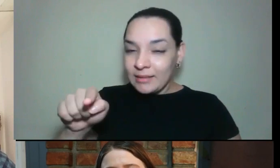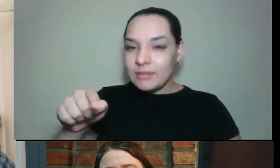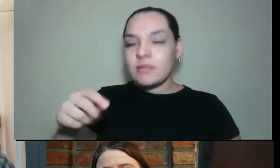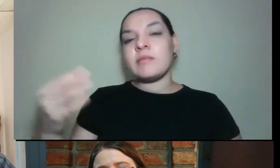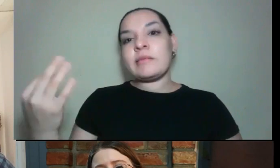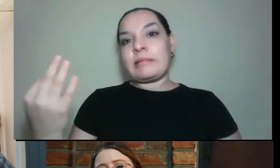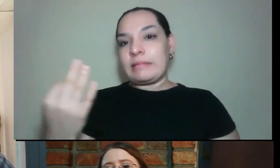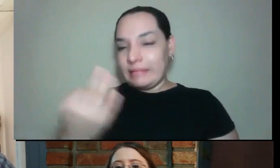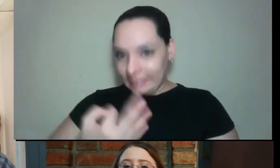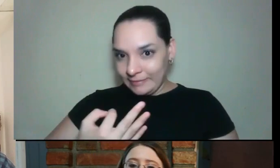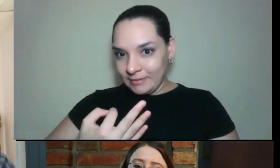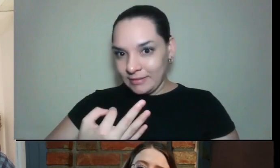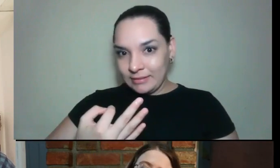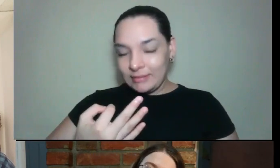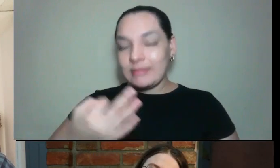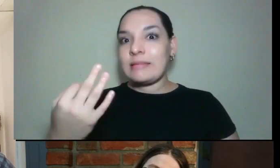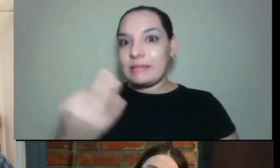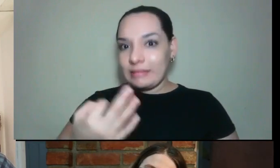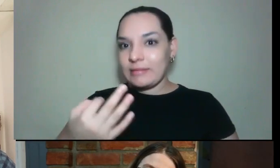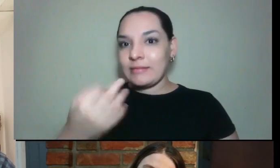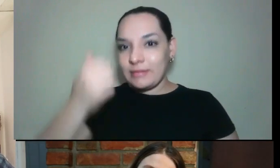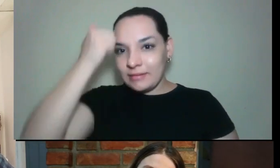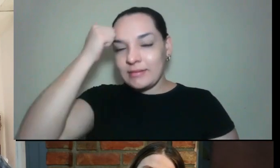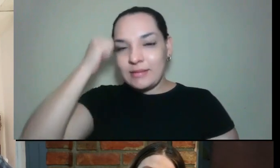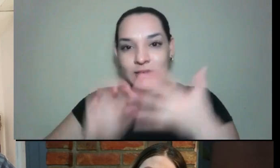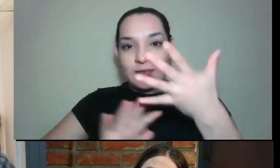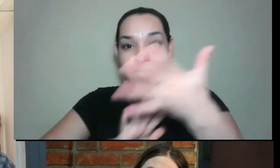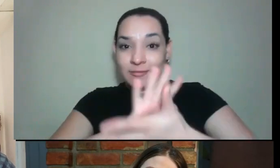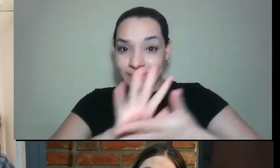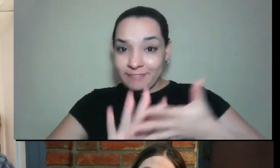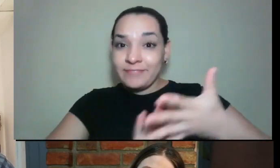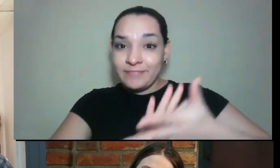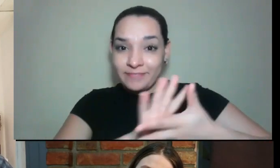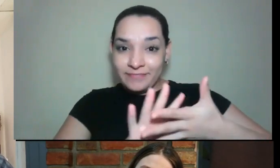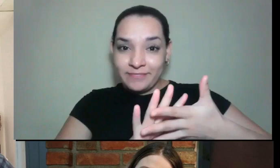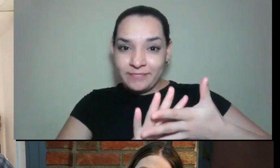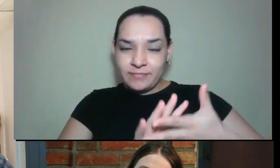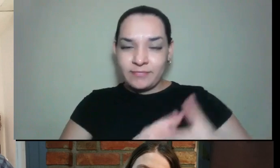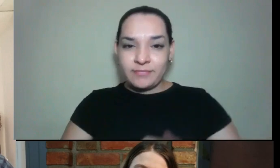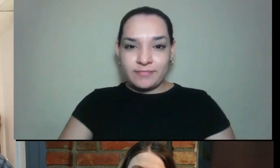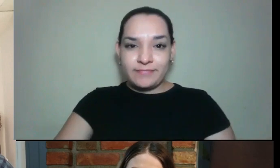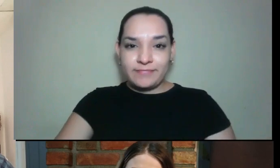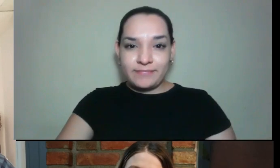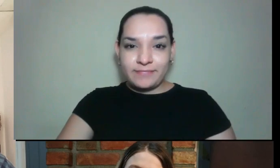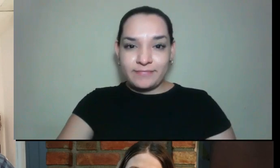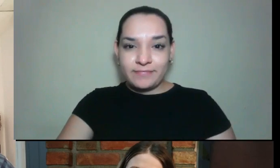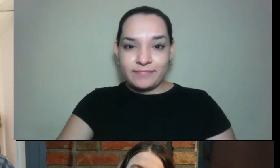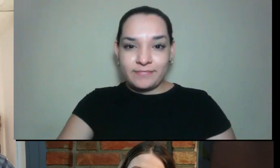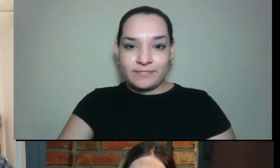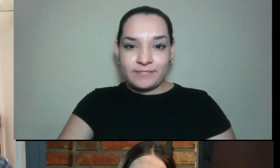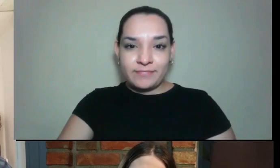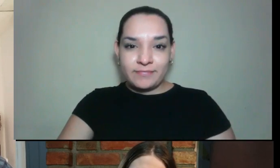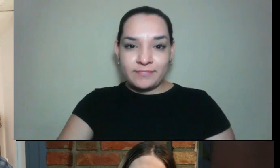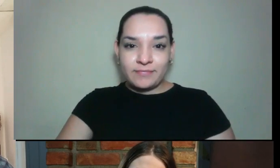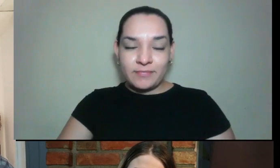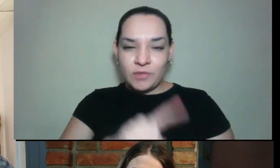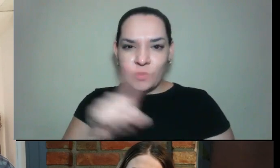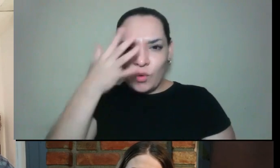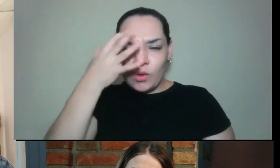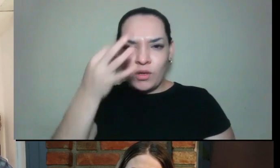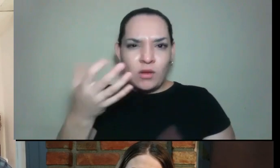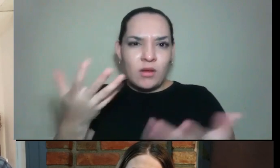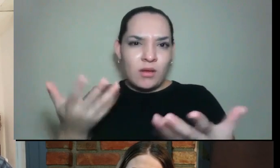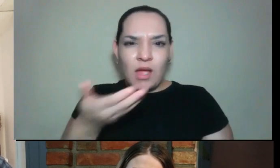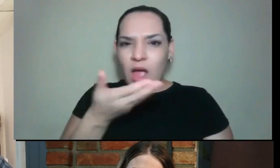que incorporar sí o sí la lengua de señas. No creo que